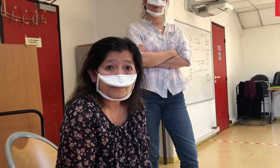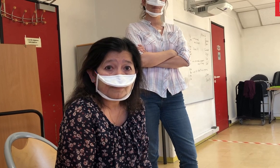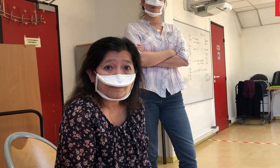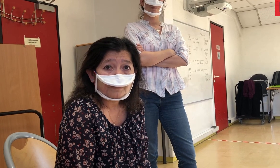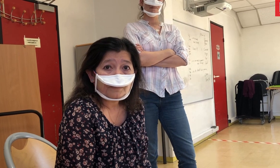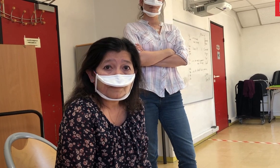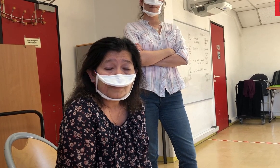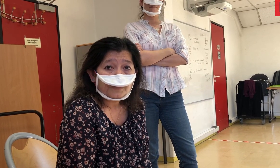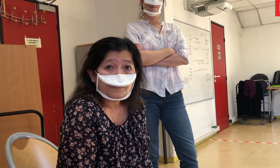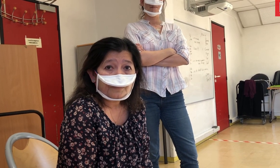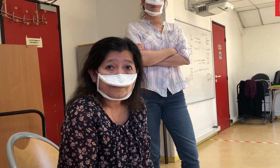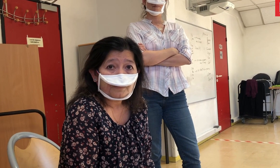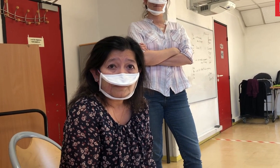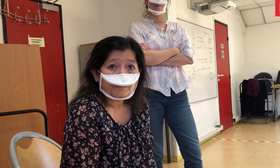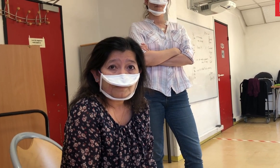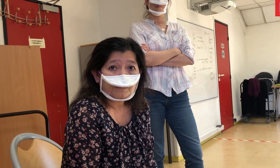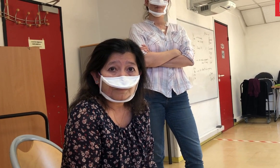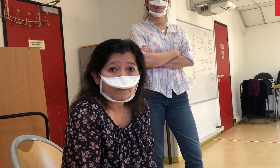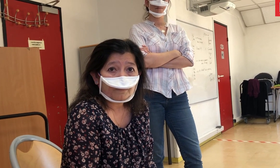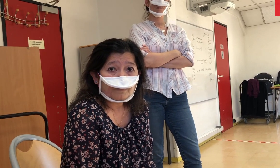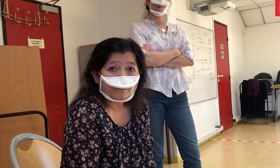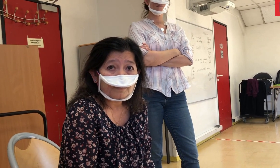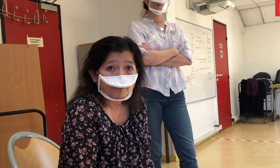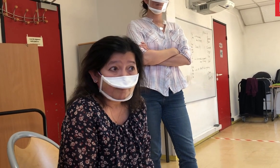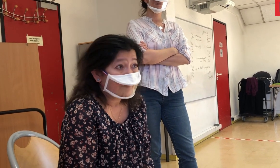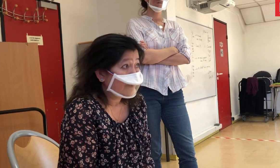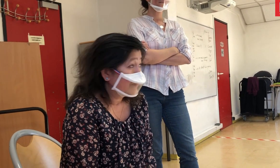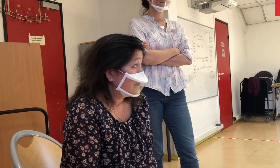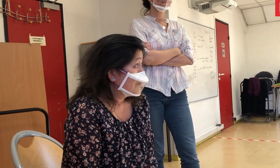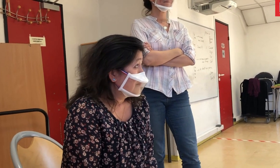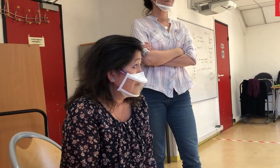qui ont envie d'aider par leur métier, par leur